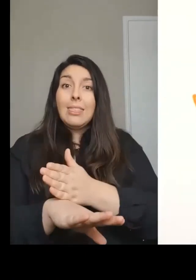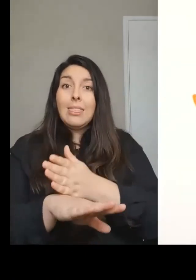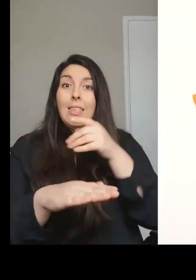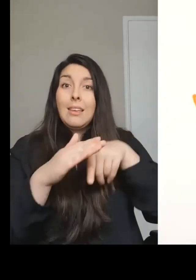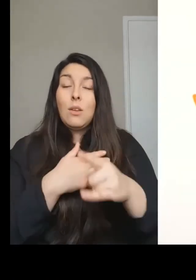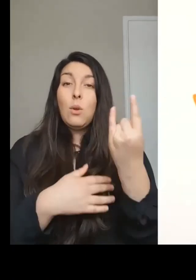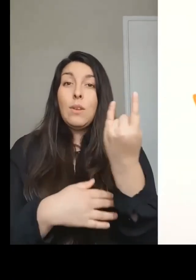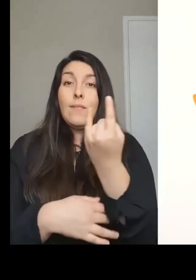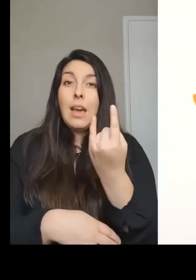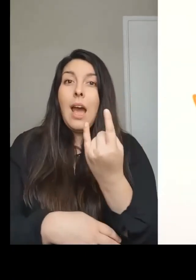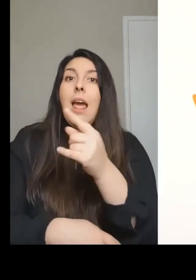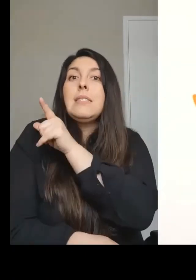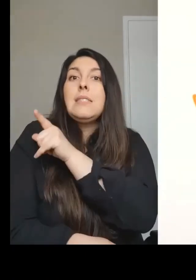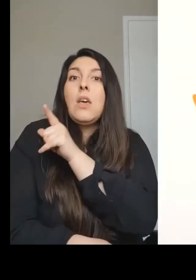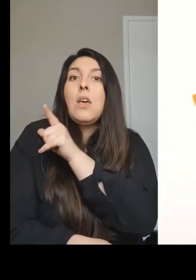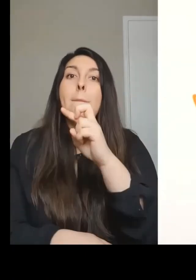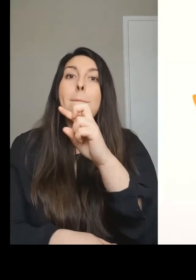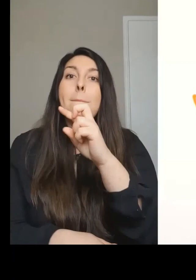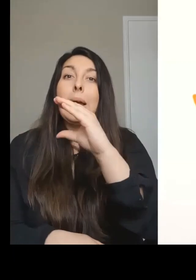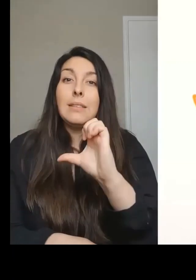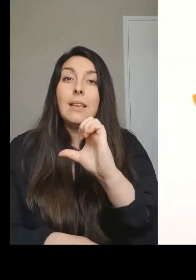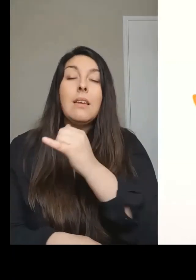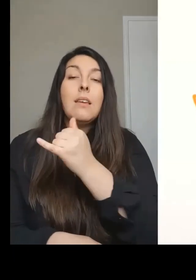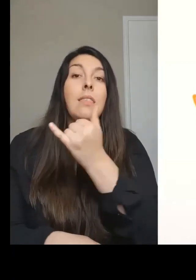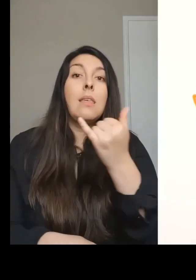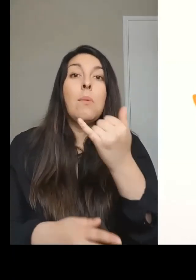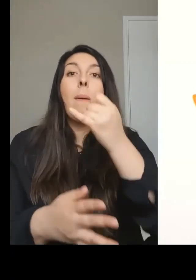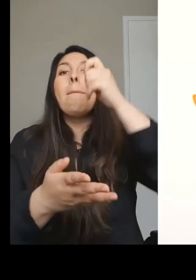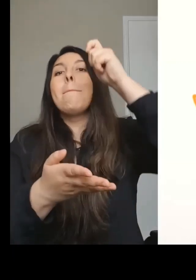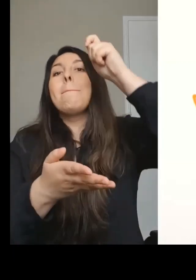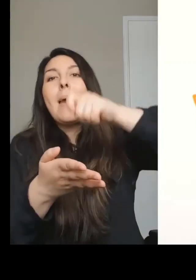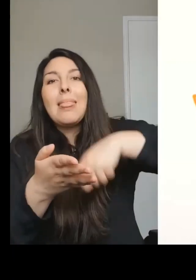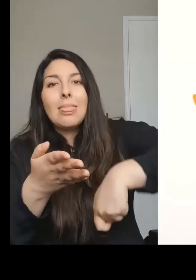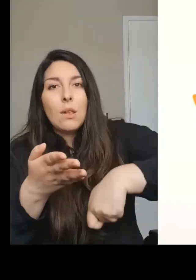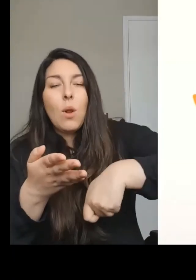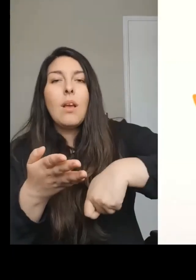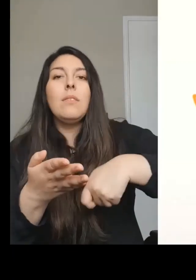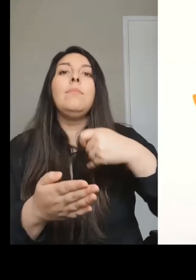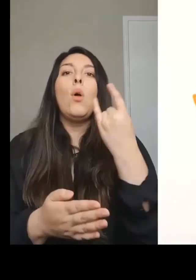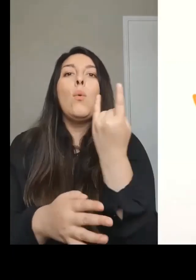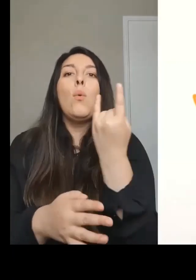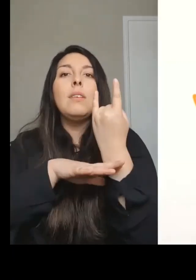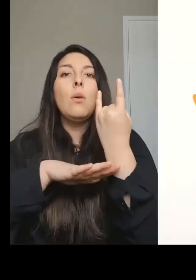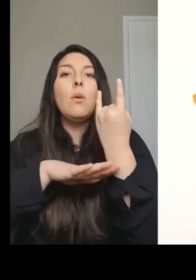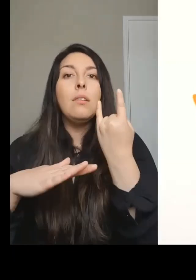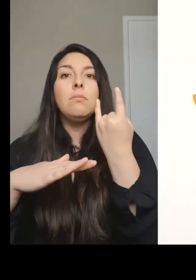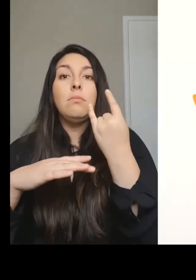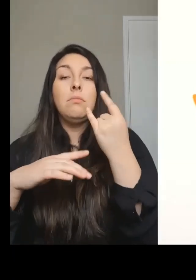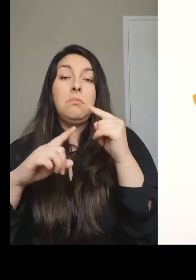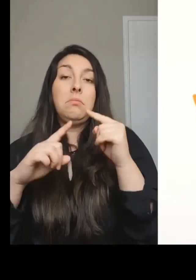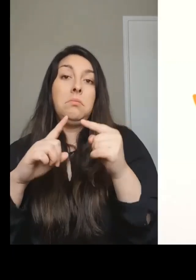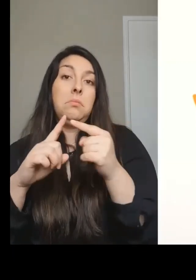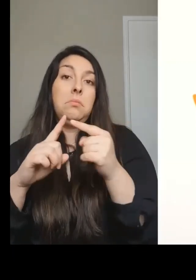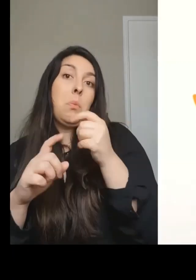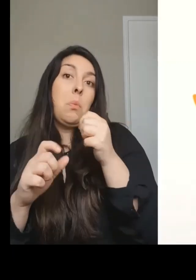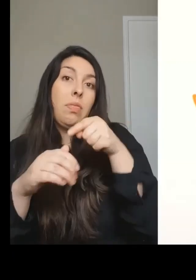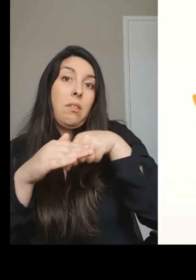matriculen en la UACH, ya sea por la vía cupo PASE o por el Sistema Único de Admisión PSU.